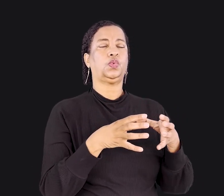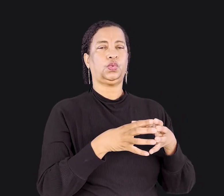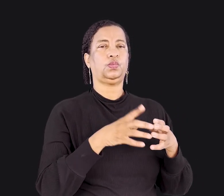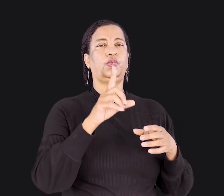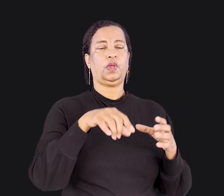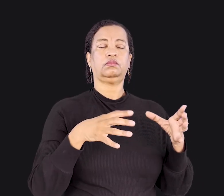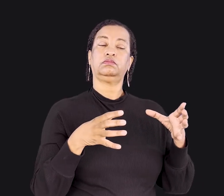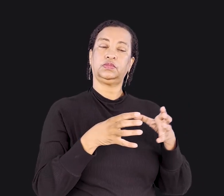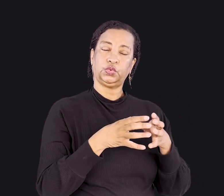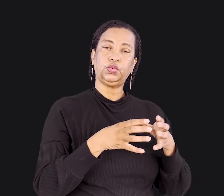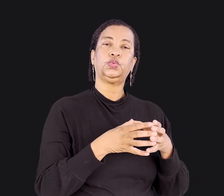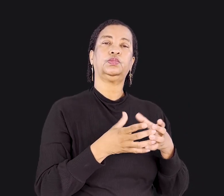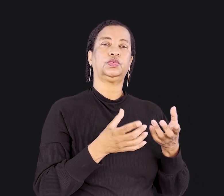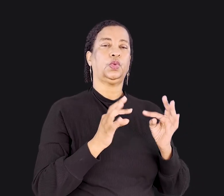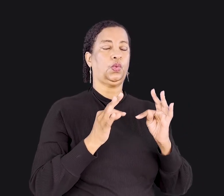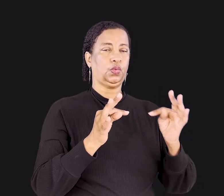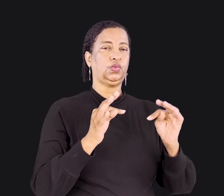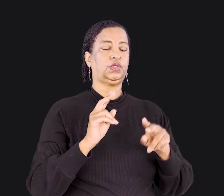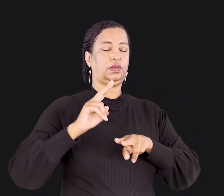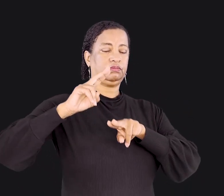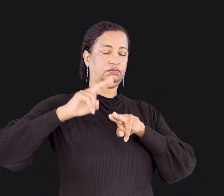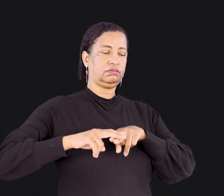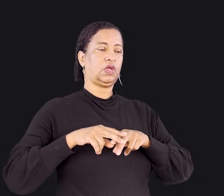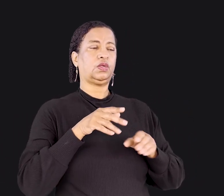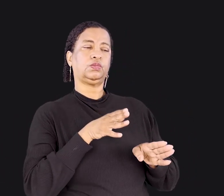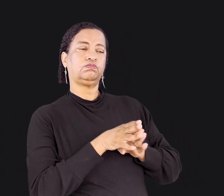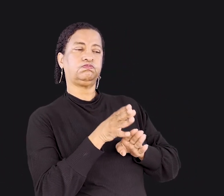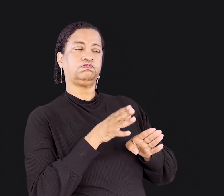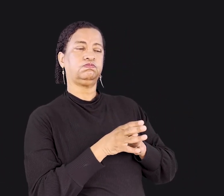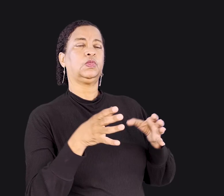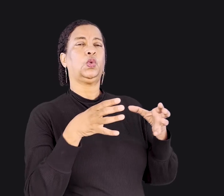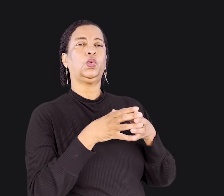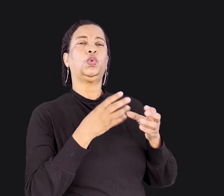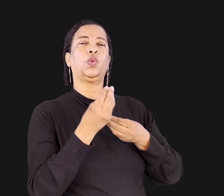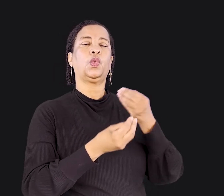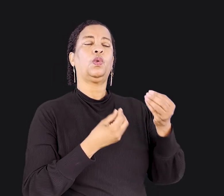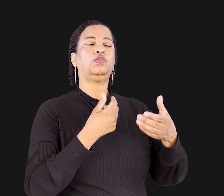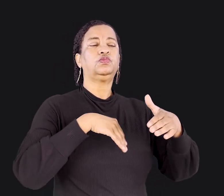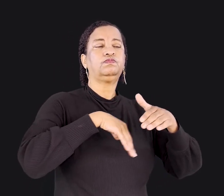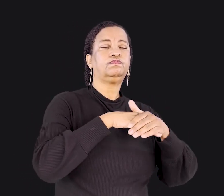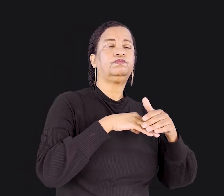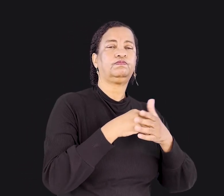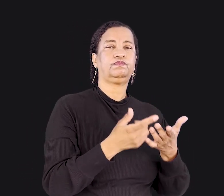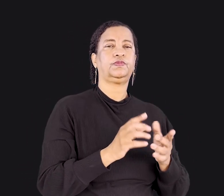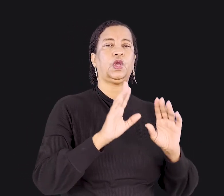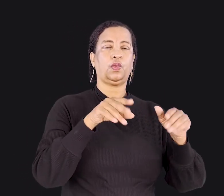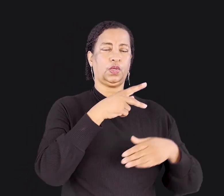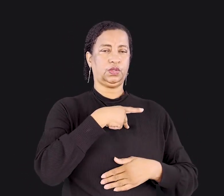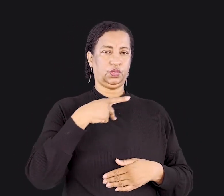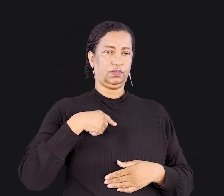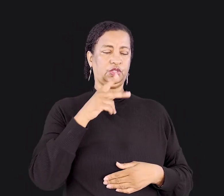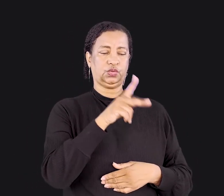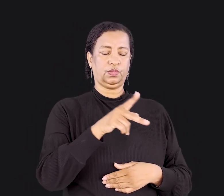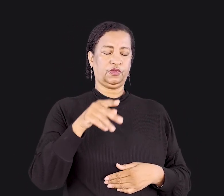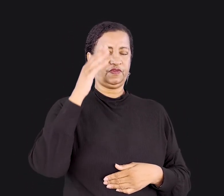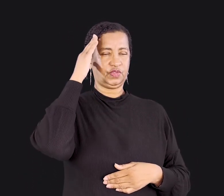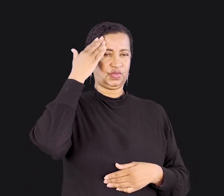claro que é o time. O técnico no banco instruindo o time sobre como deve jogar. Quando um pastor professor entende sua